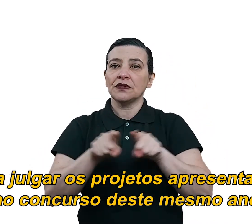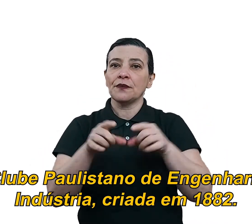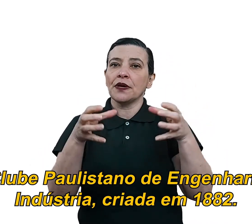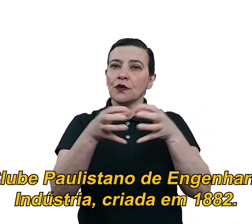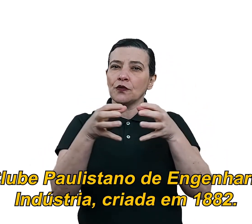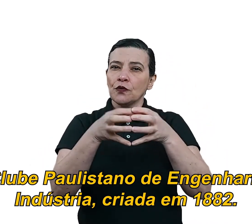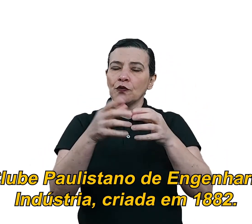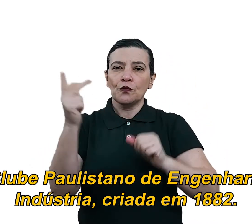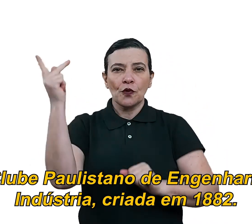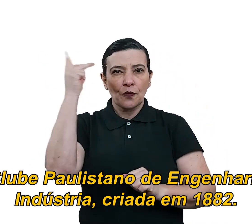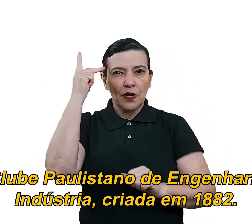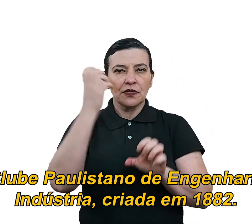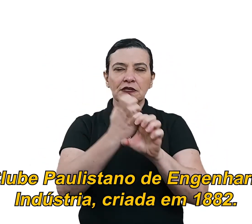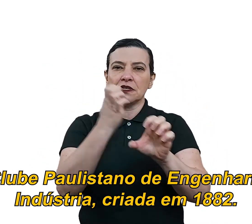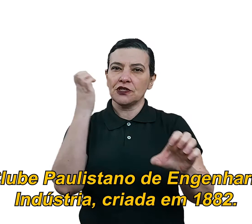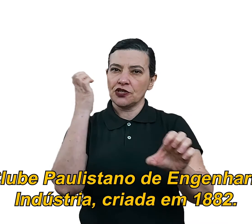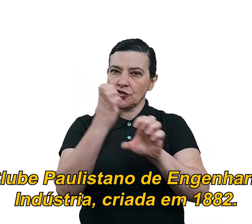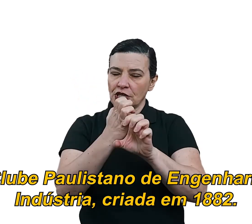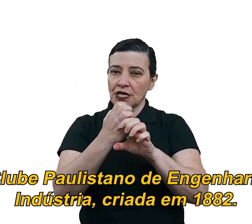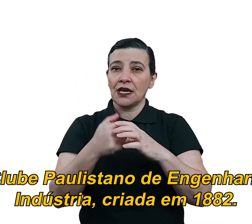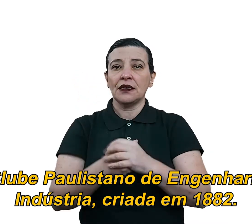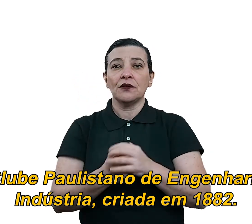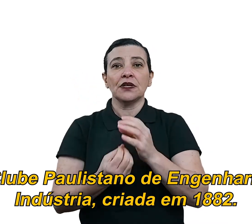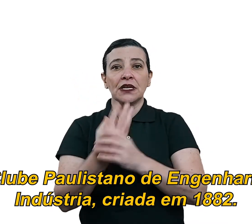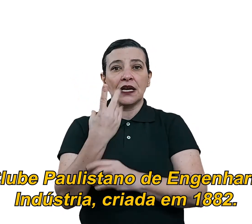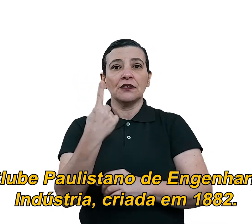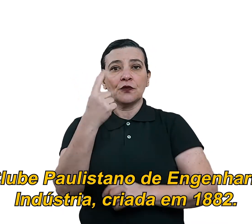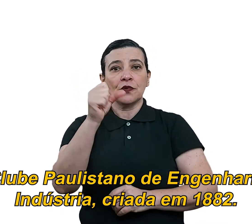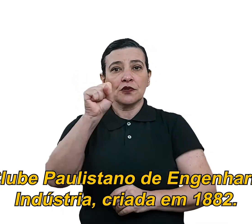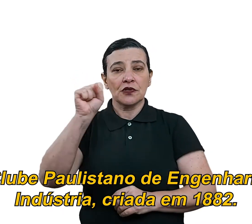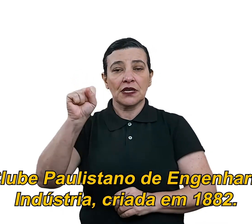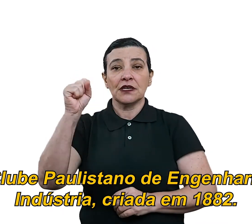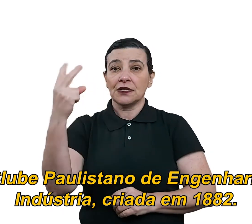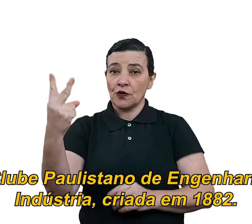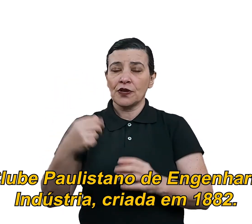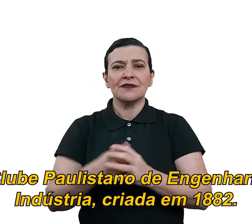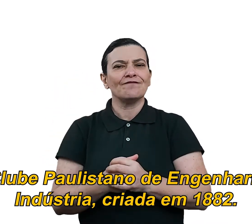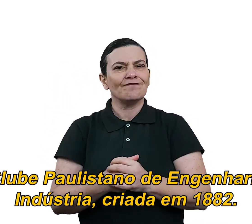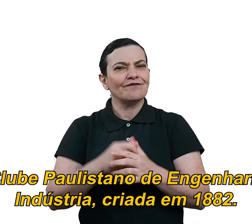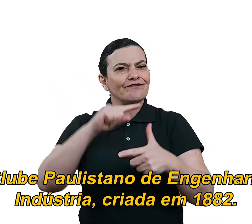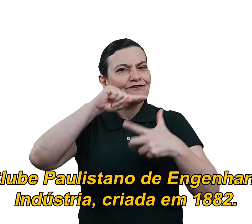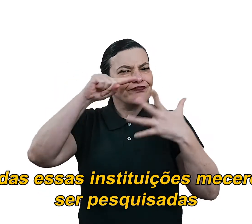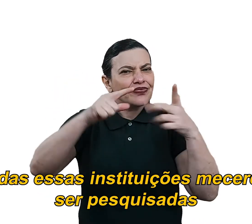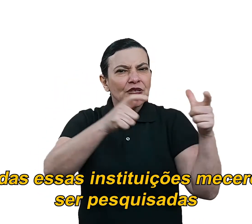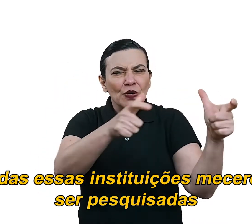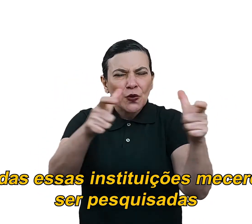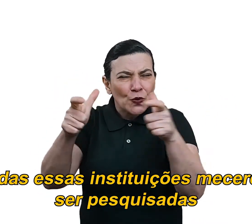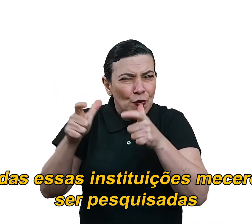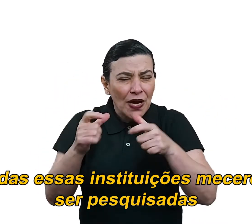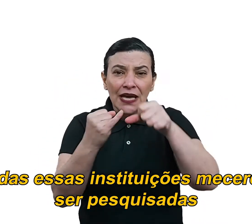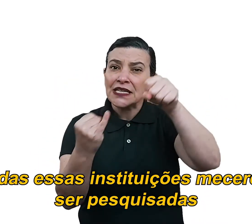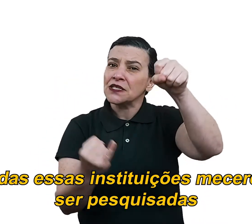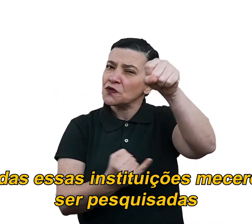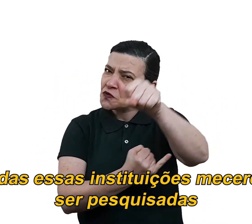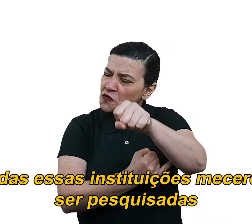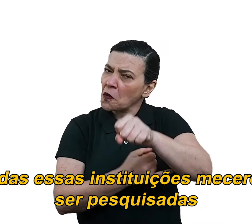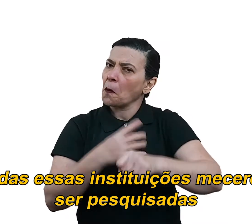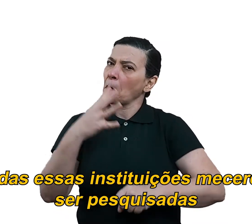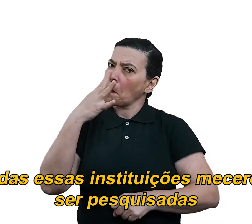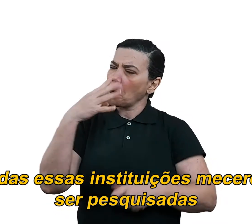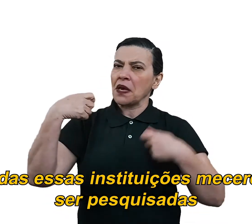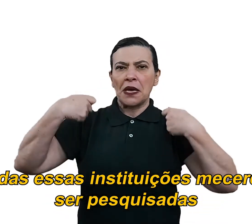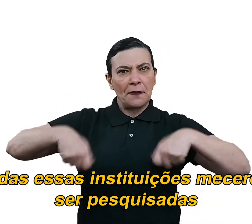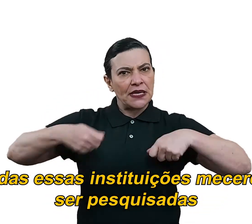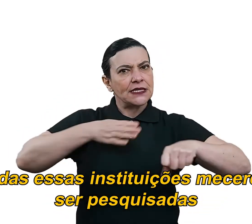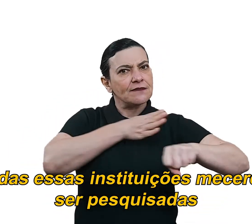mesmo ano. O Clube Paulistano de Engenharia e Indústria, criado em 1882. Todas essas